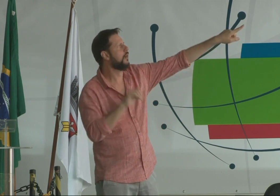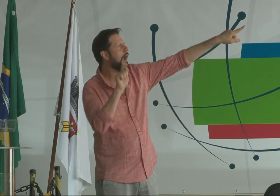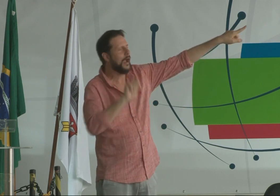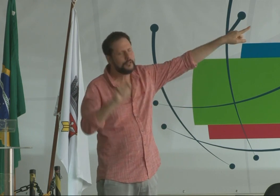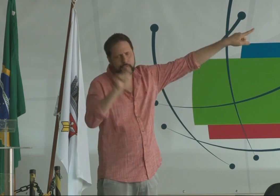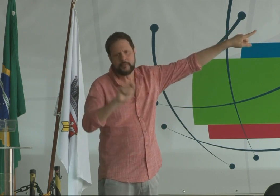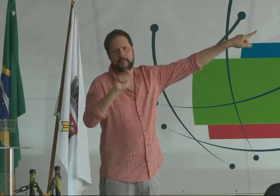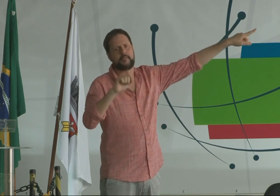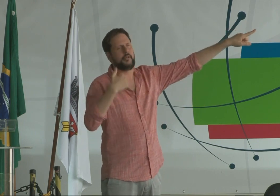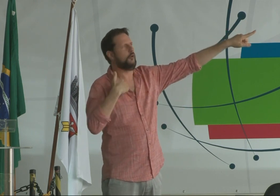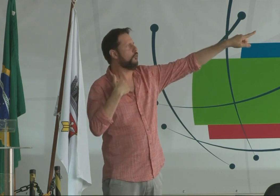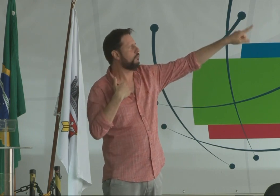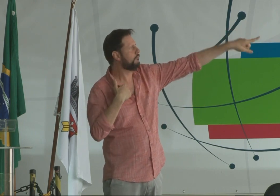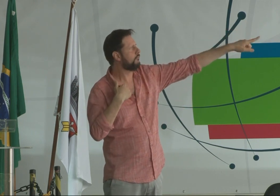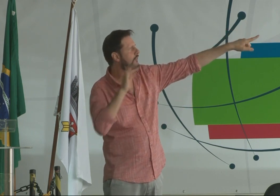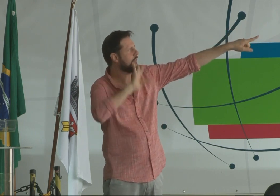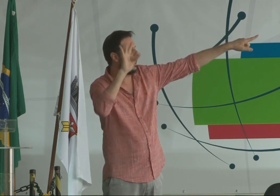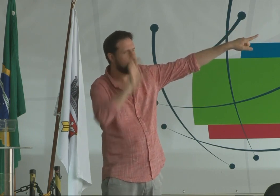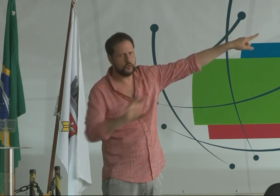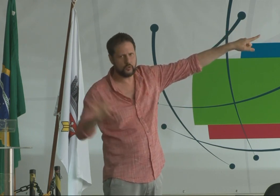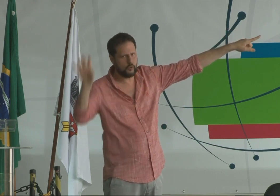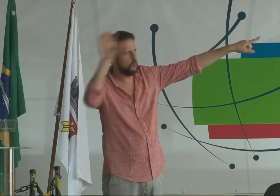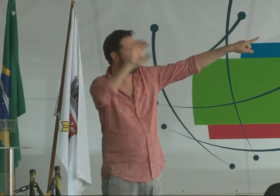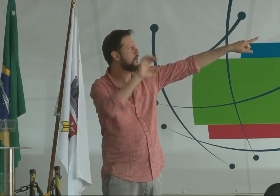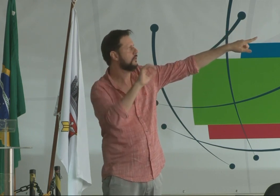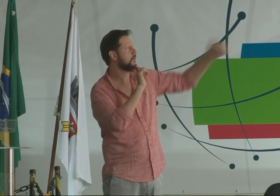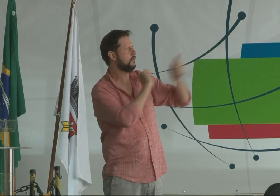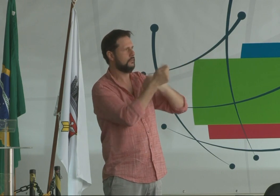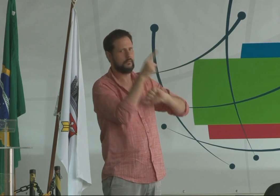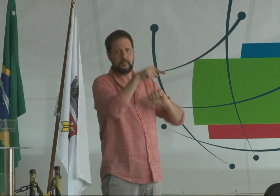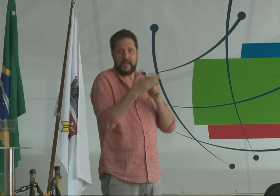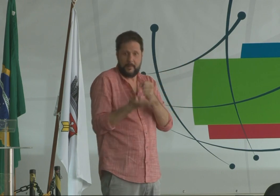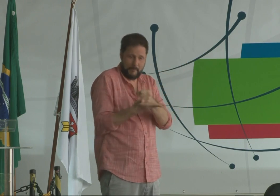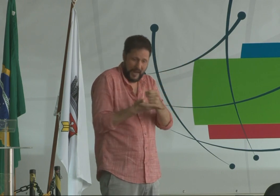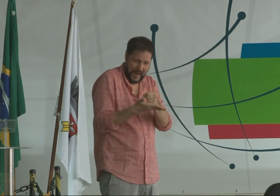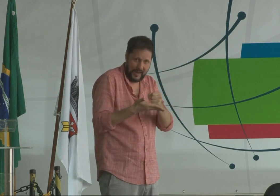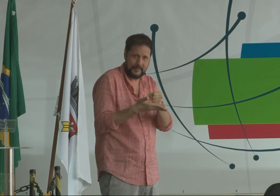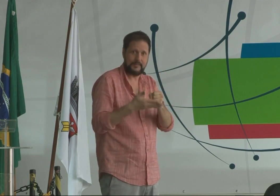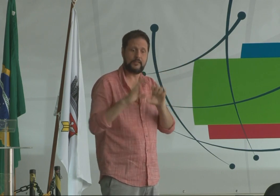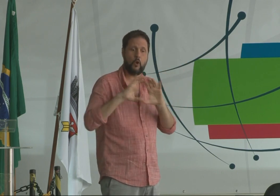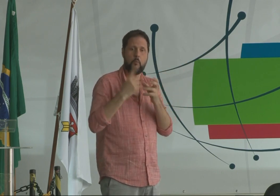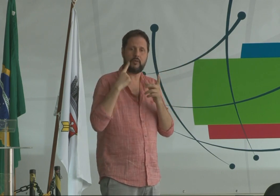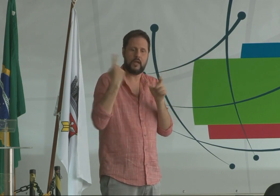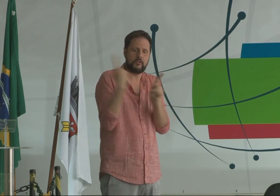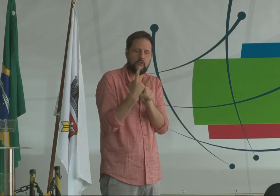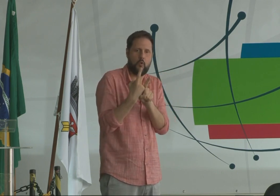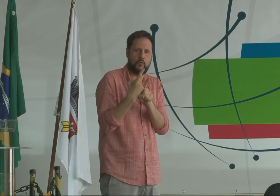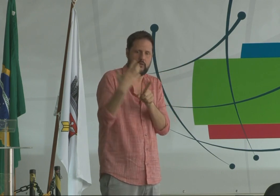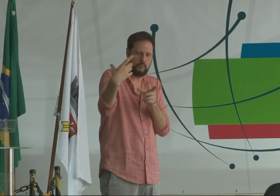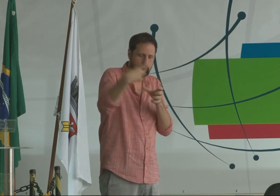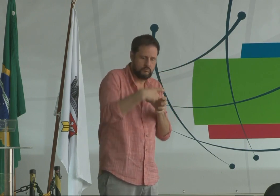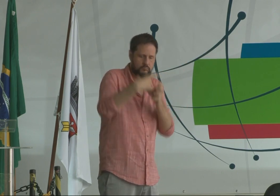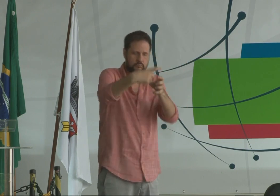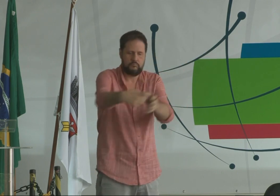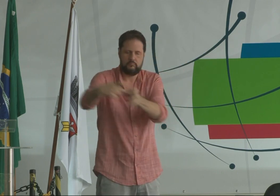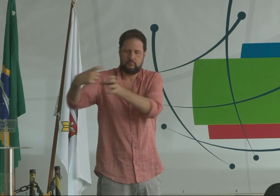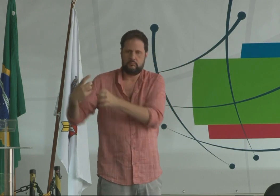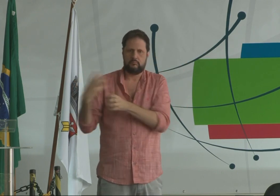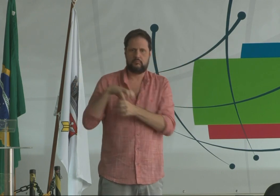um pouquinho sobre essa presença. Associações de Expulsão dos Espaços, onde eu aprendi, também tem as relações com a federação, as